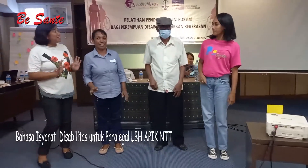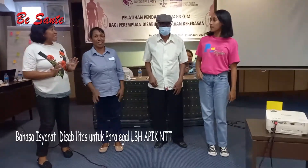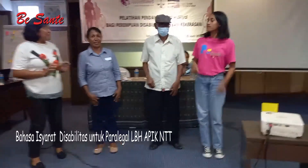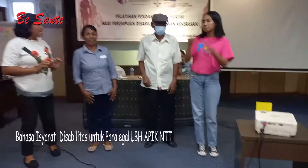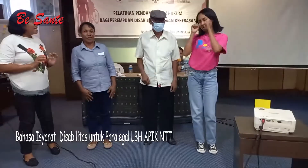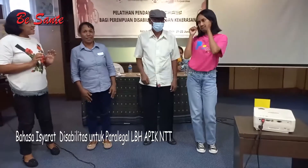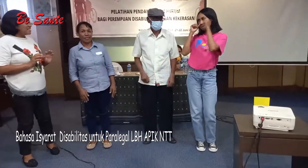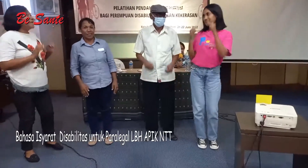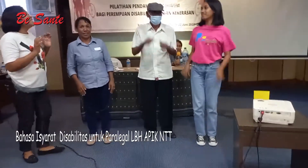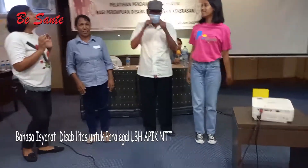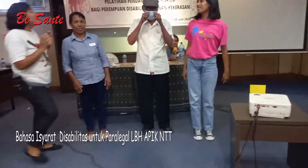Putri, bukan